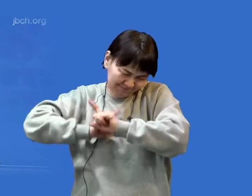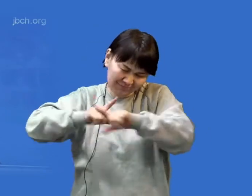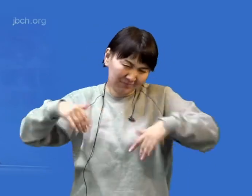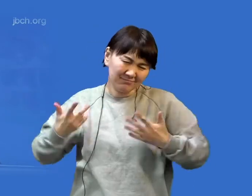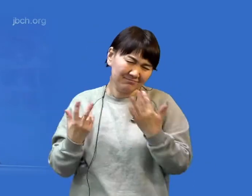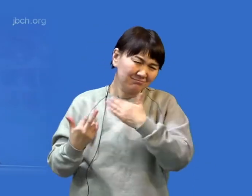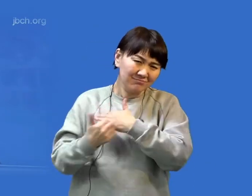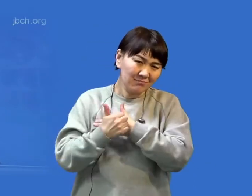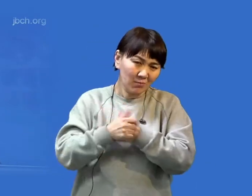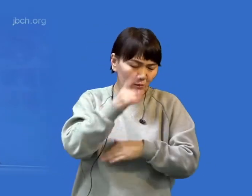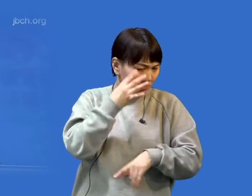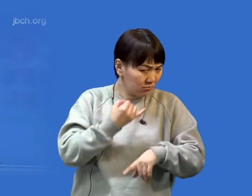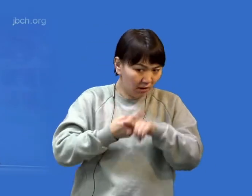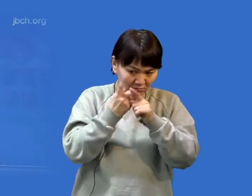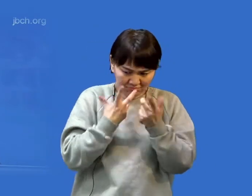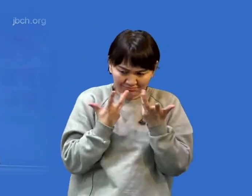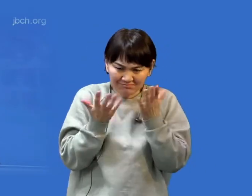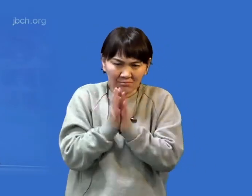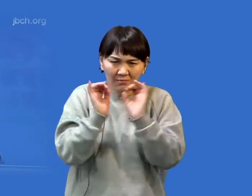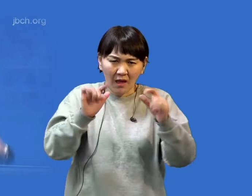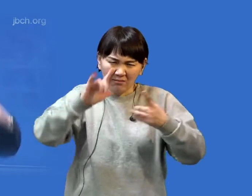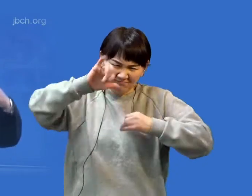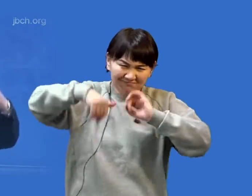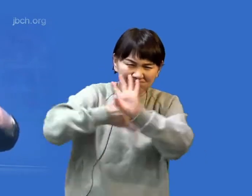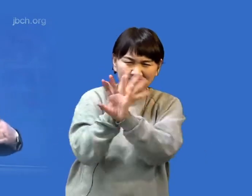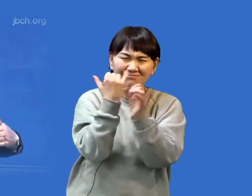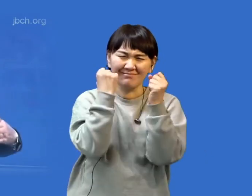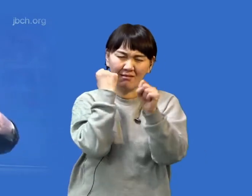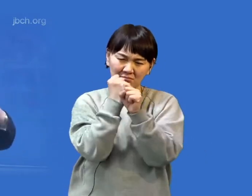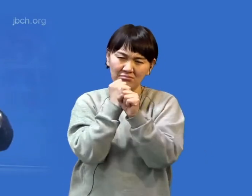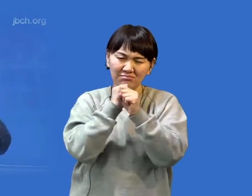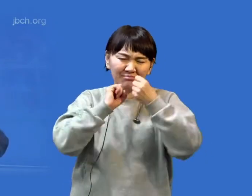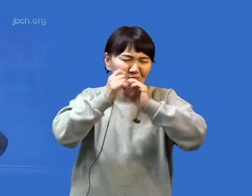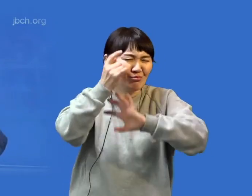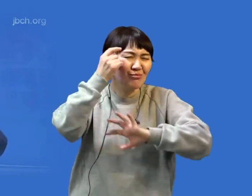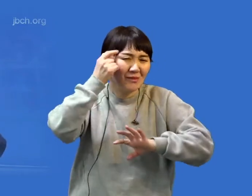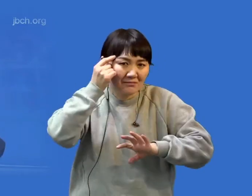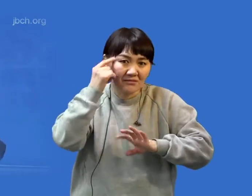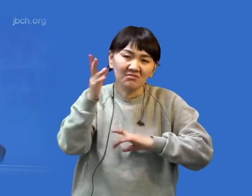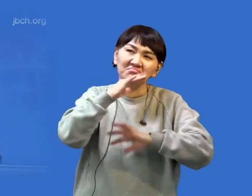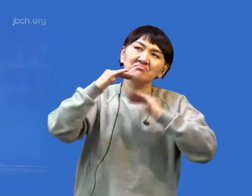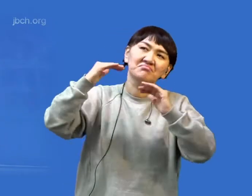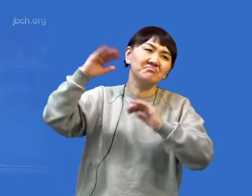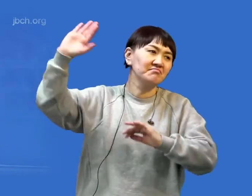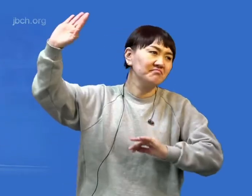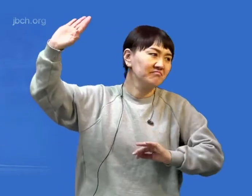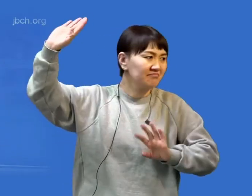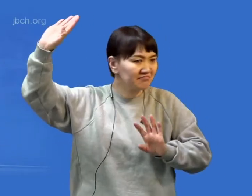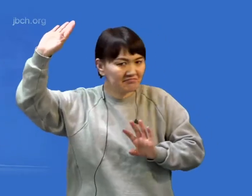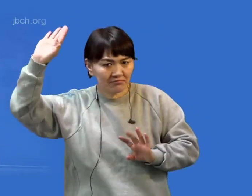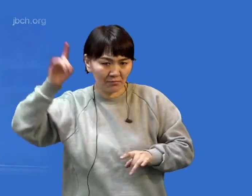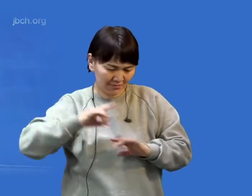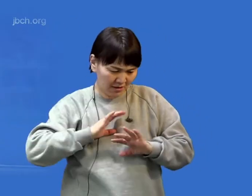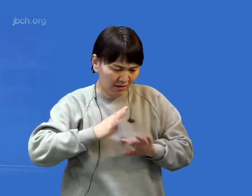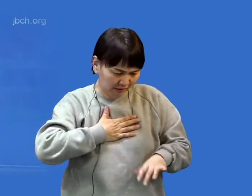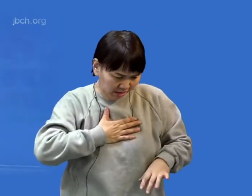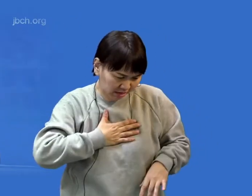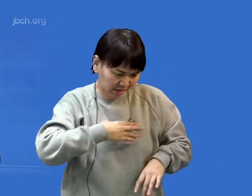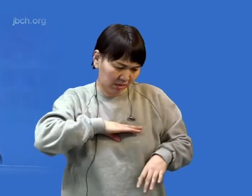дамжуулан илүү агуу үйлсийг бүтээх гээд байдаг. Гэтэл бид нар хязгаарлаад байна. Бүр түүнийг нь үгүйсгээд байна.